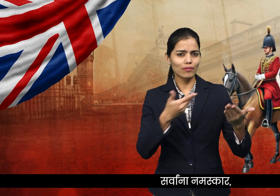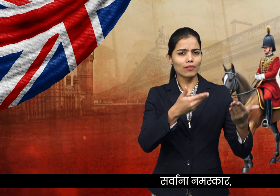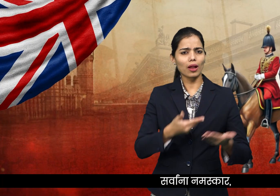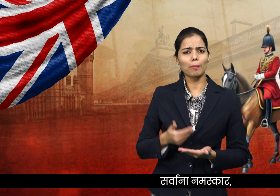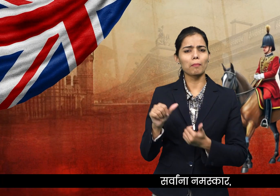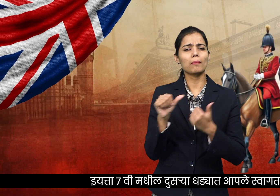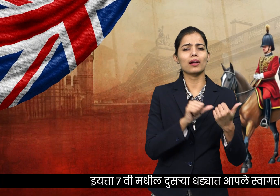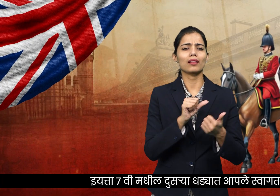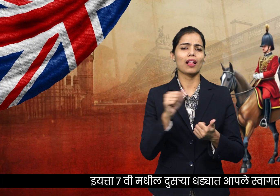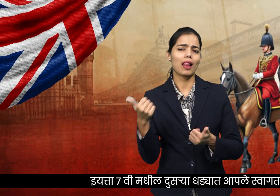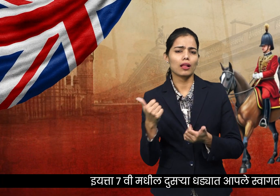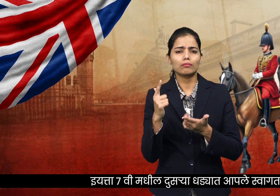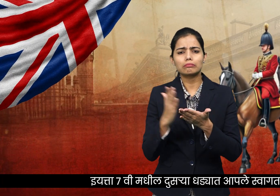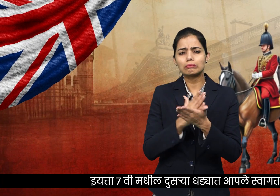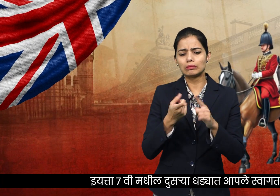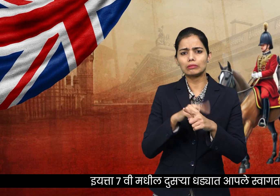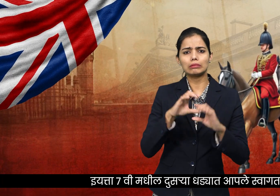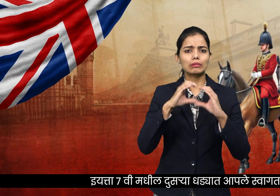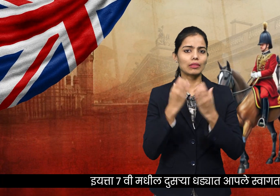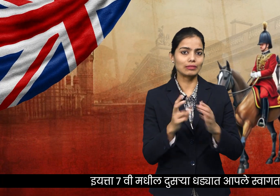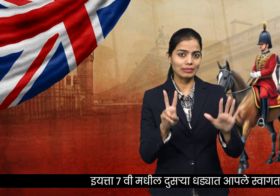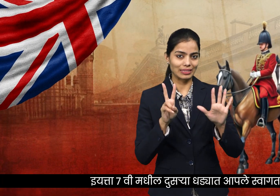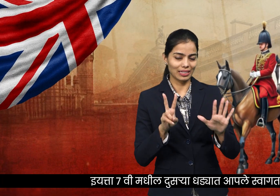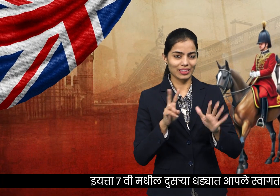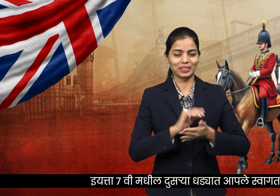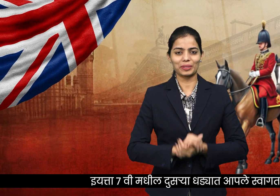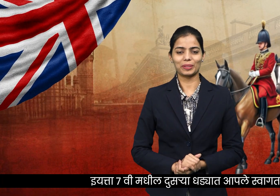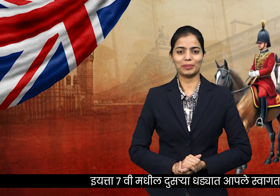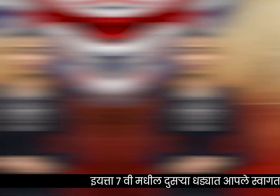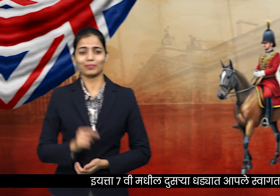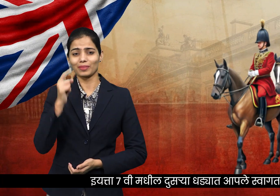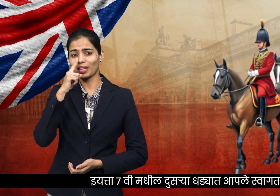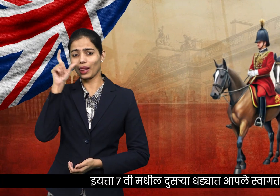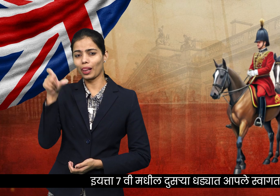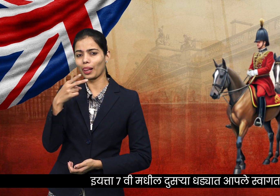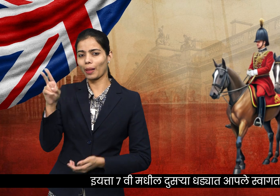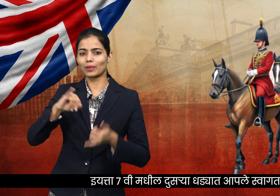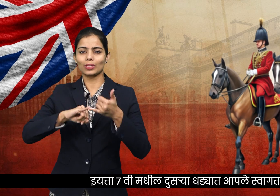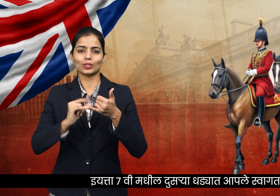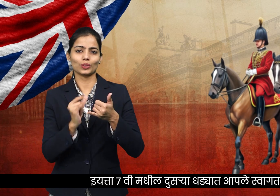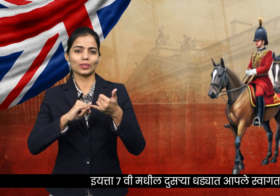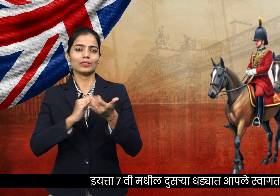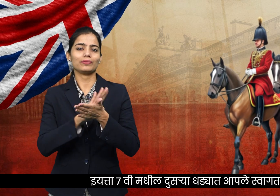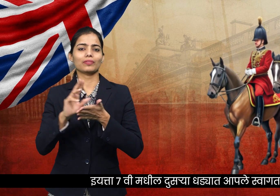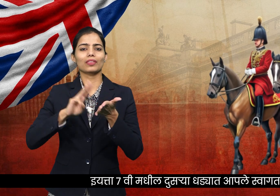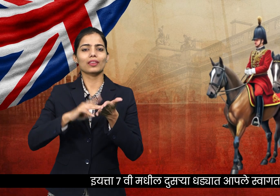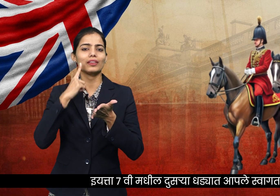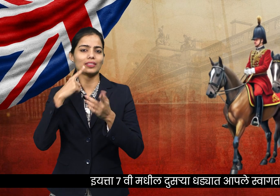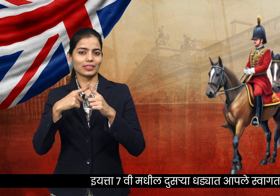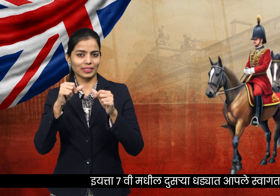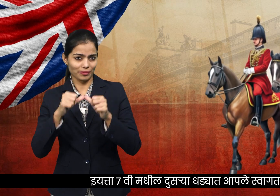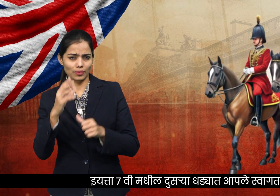सर्वांना नमस्कार. इयत्ता 7वी मधील 20व्या धड्यात आपले स्वागत आहे.